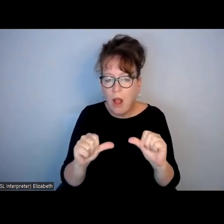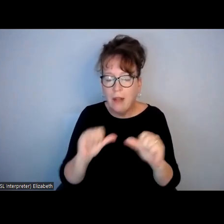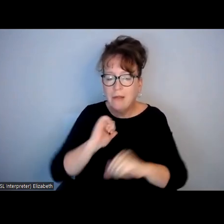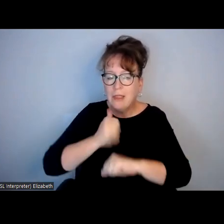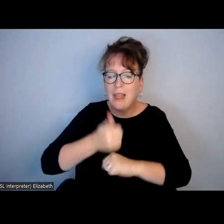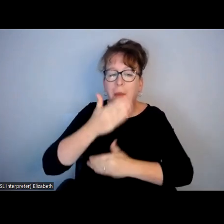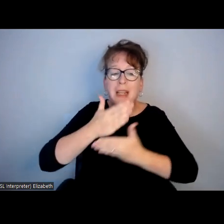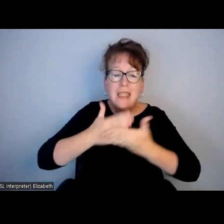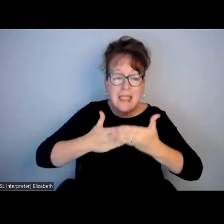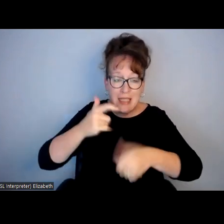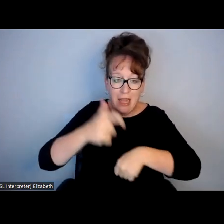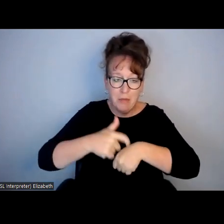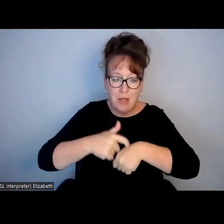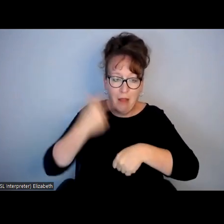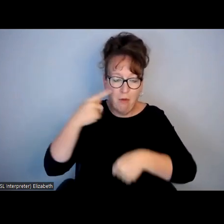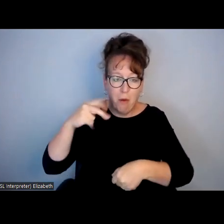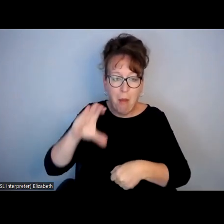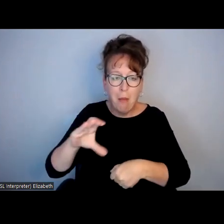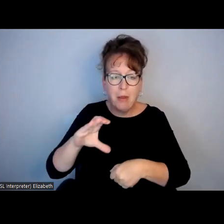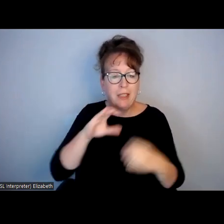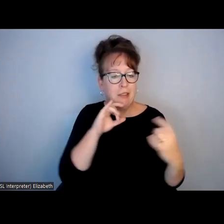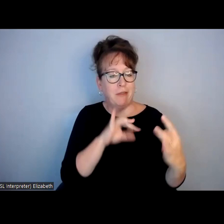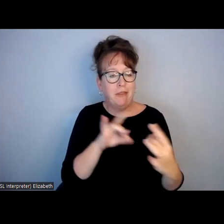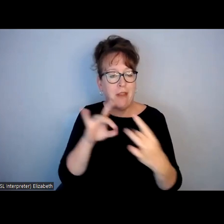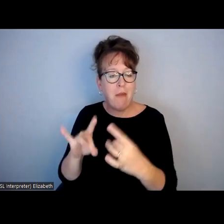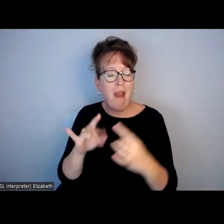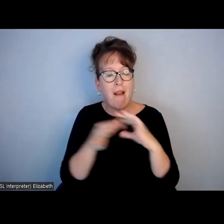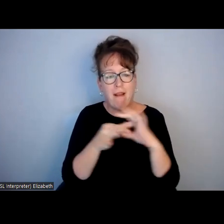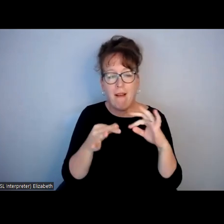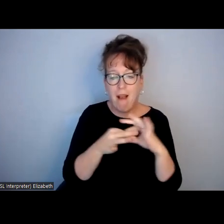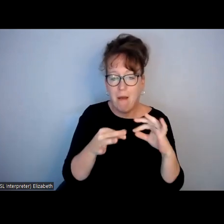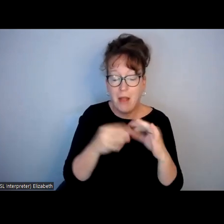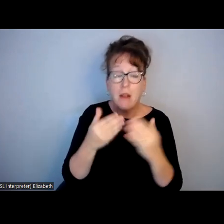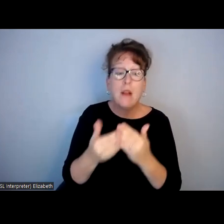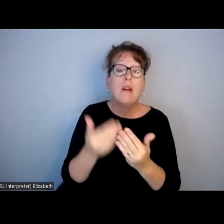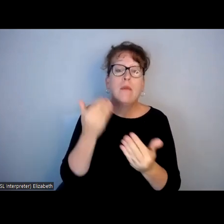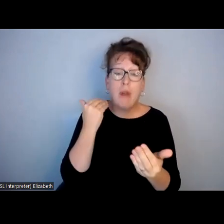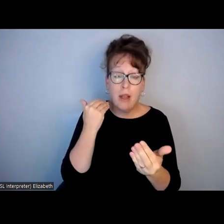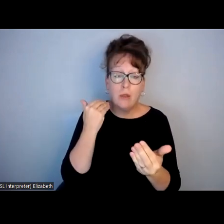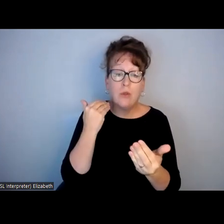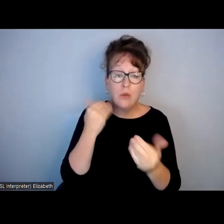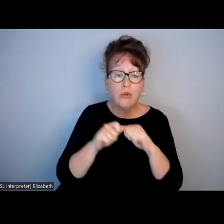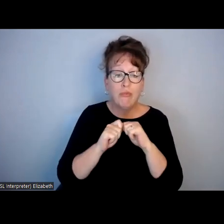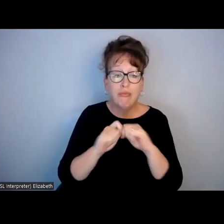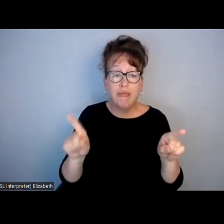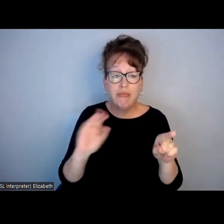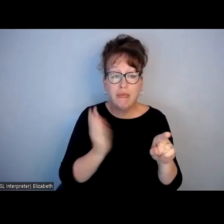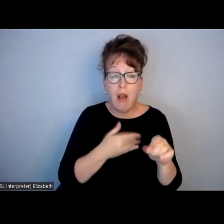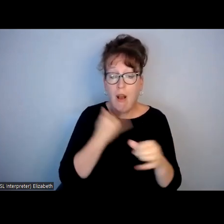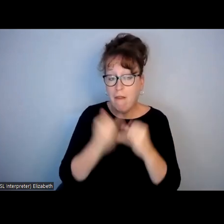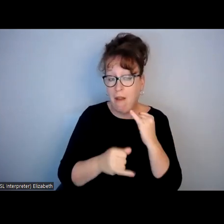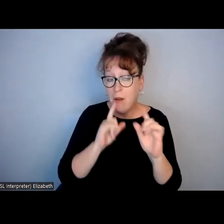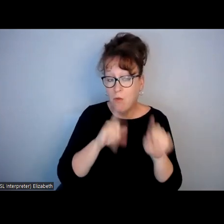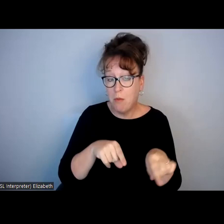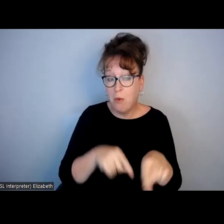interactuar con distintos grupos pero vamos a tratar de hacer oportunidades para que el público participe y